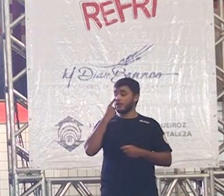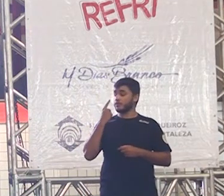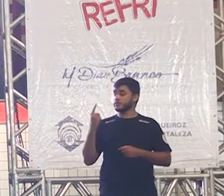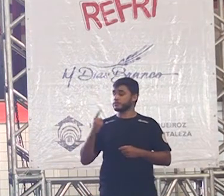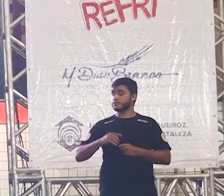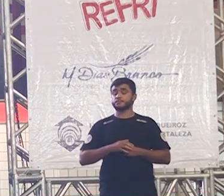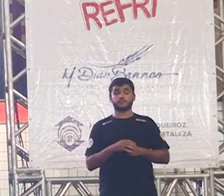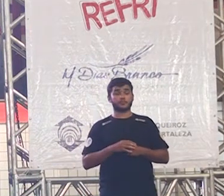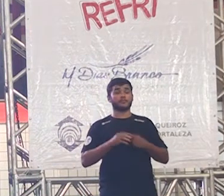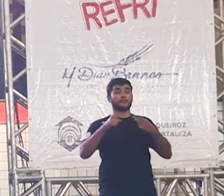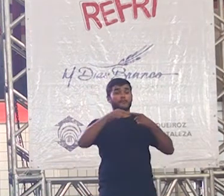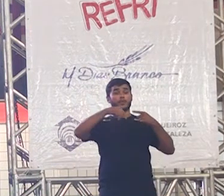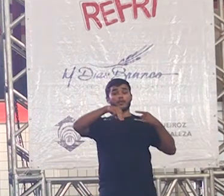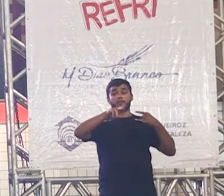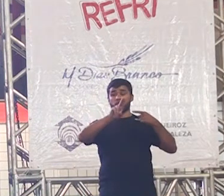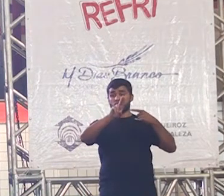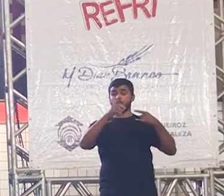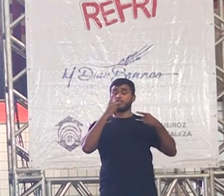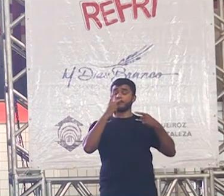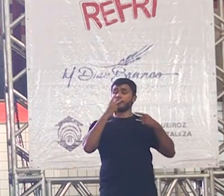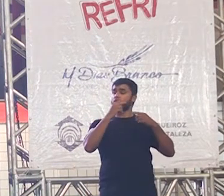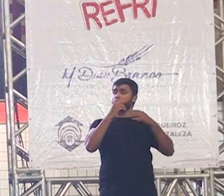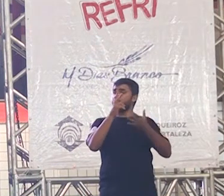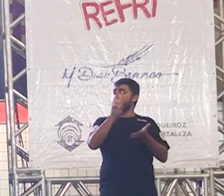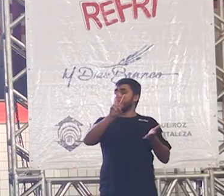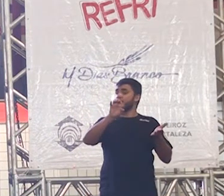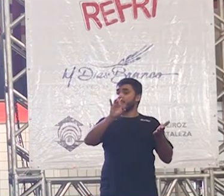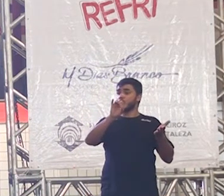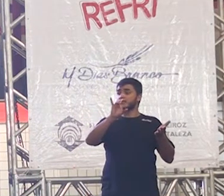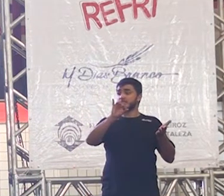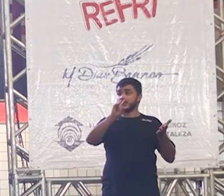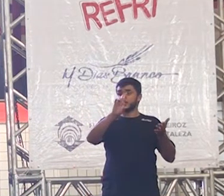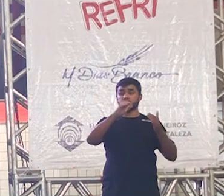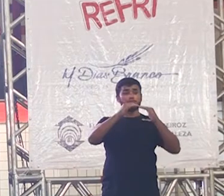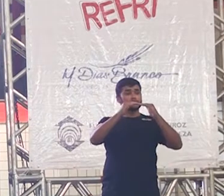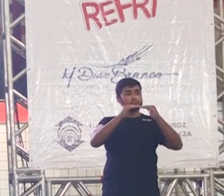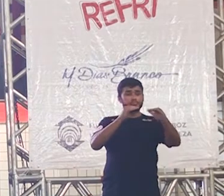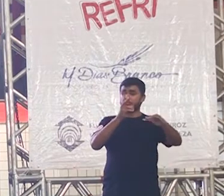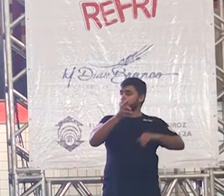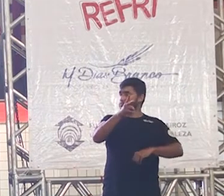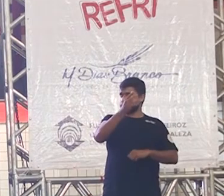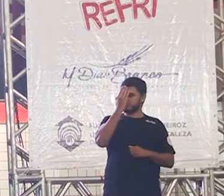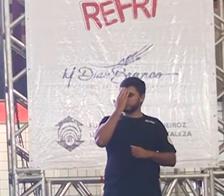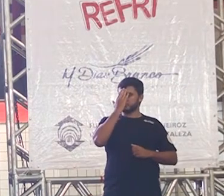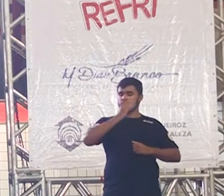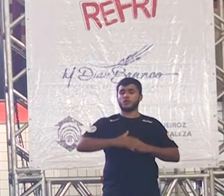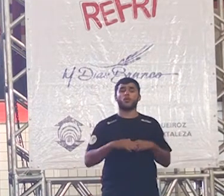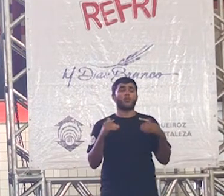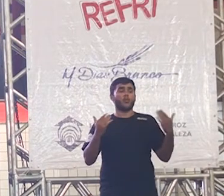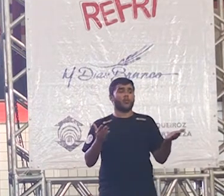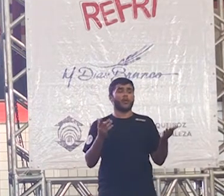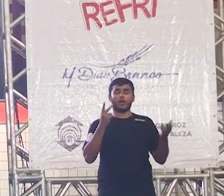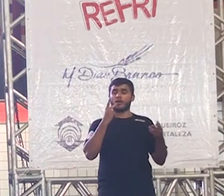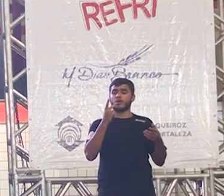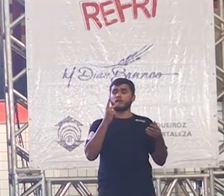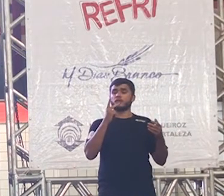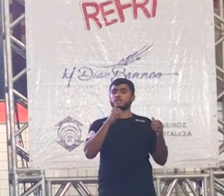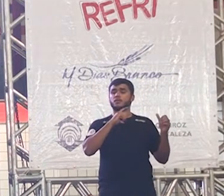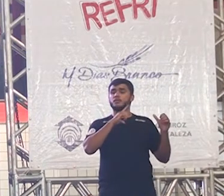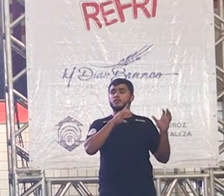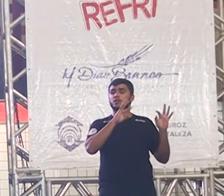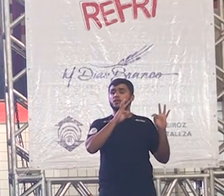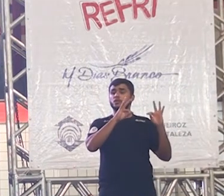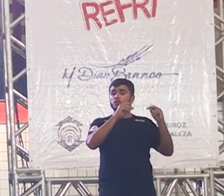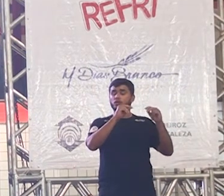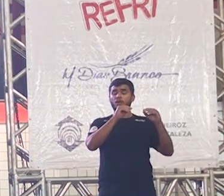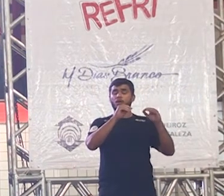a velocidade constante e o que você vai ter no móvel é deslocamentos iguais em tempos iguais.